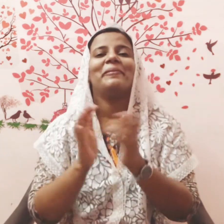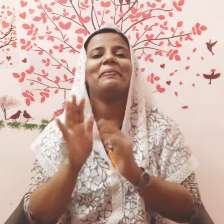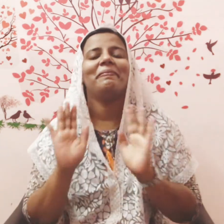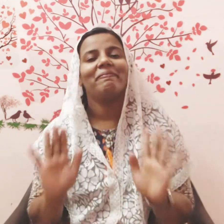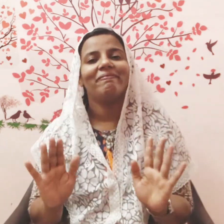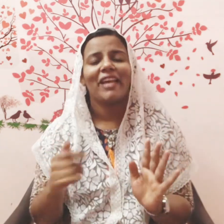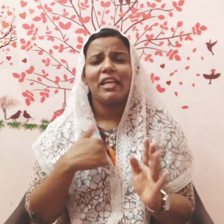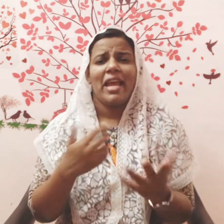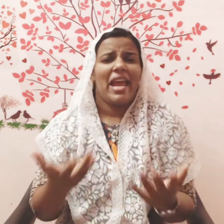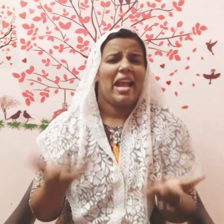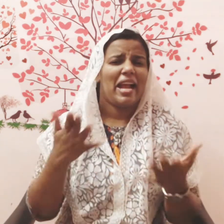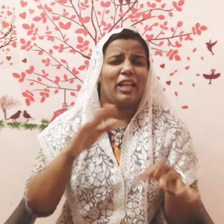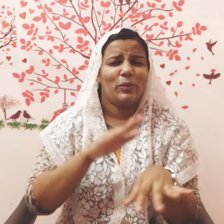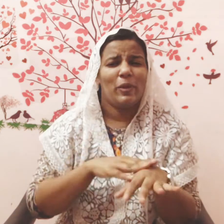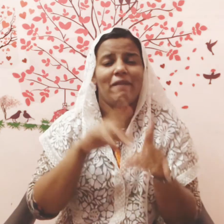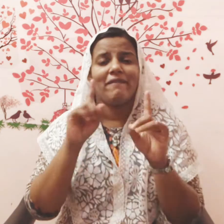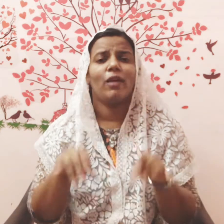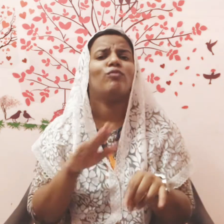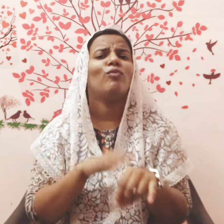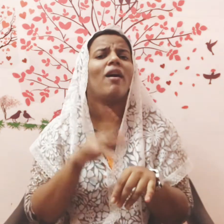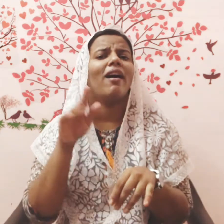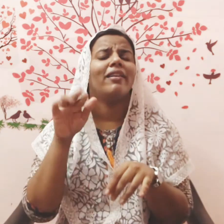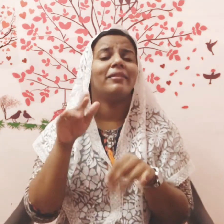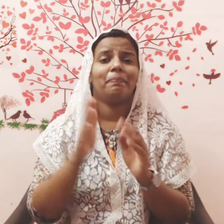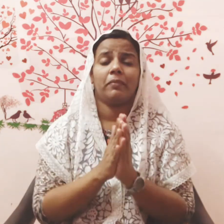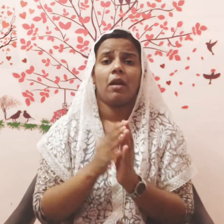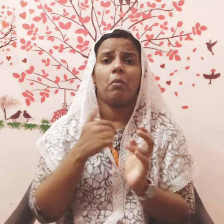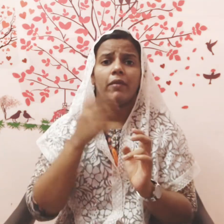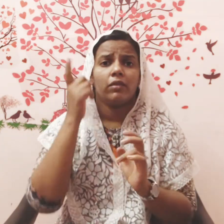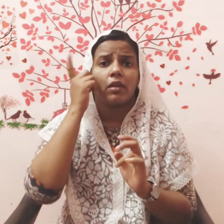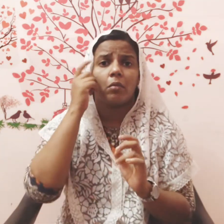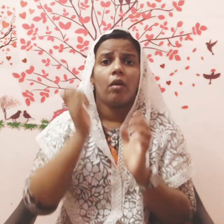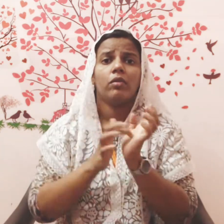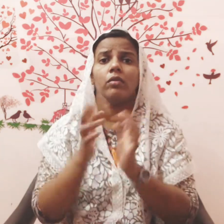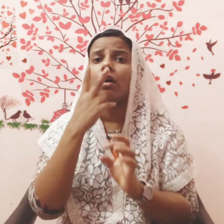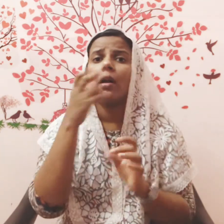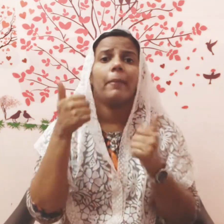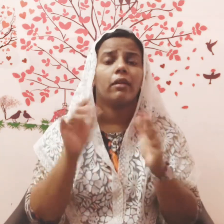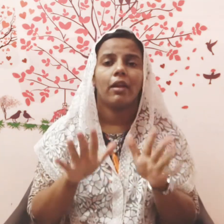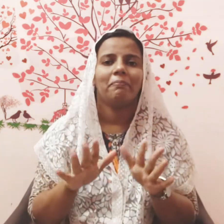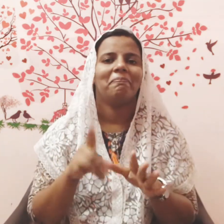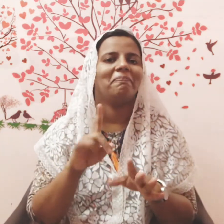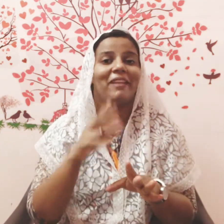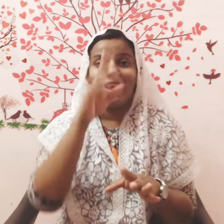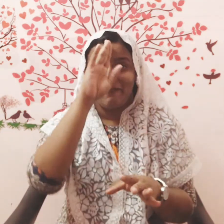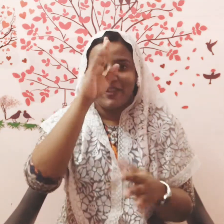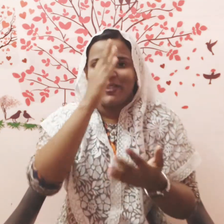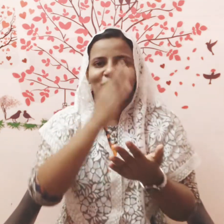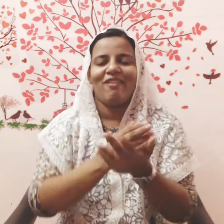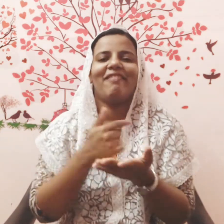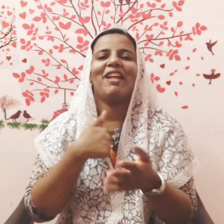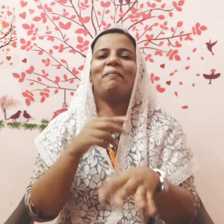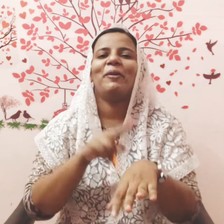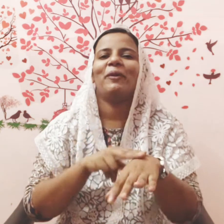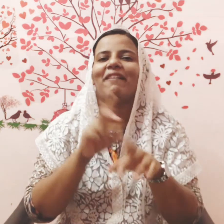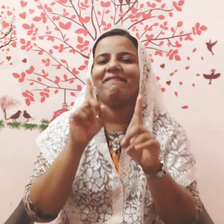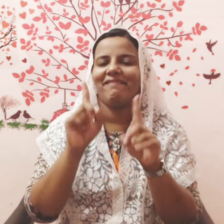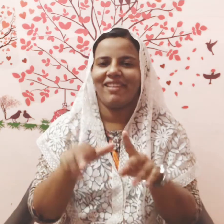വിശ്വസിക്കണം. രണ്ട്, എങ്ങനെയും അവനെ തൊടുവാൻ ആഗ്രഹിക്കണം. തൊടുവാ എന്ന് പറഞ്ഞാൽ ഇപ്പം നമ്മൾ ആയിരിക്കും, യോ അവനെ കാണാൻ കഴിയുന്നതിൽ വിശ്വാസത്തോടെ തുടരണം,